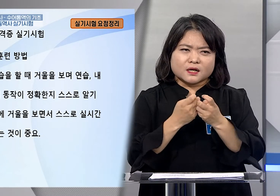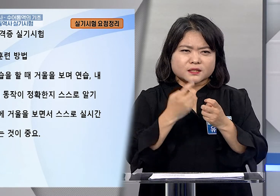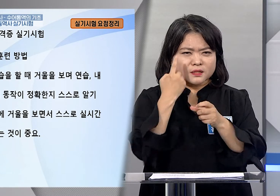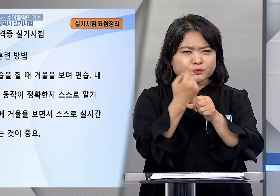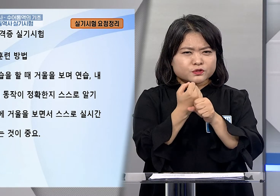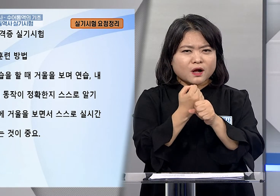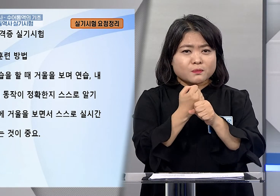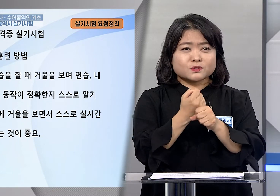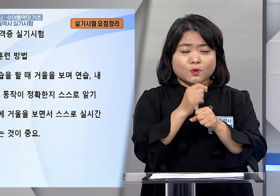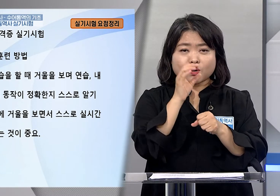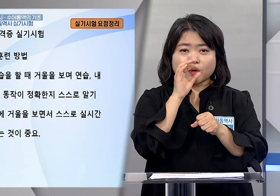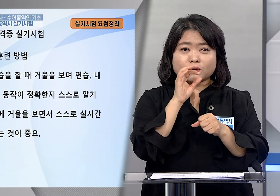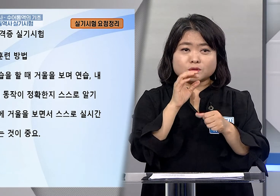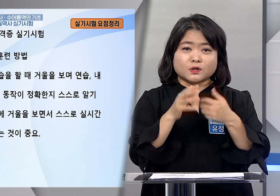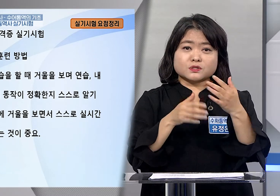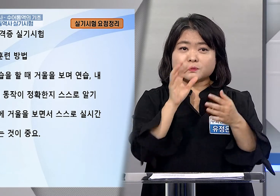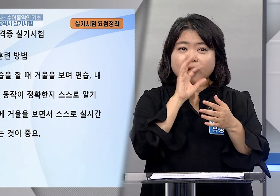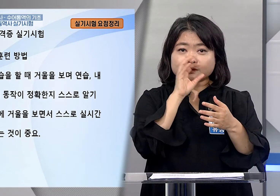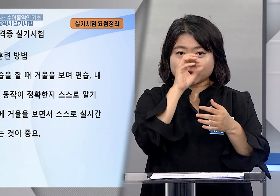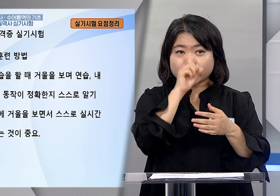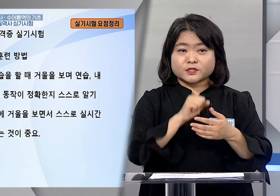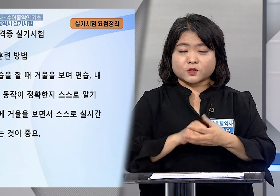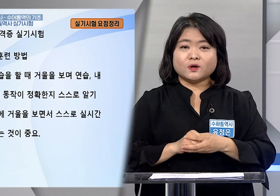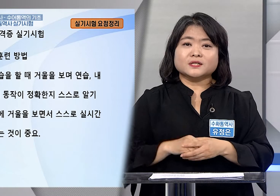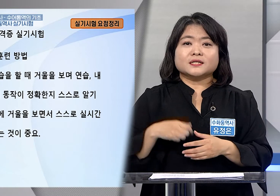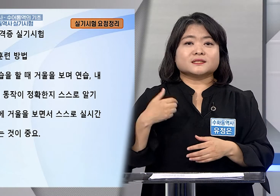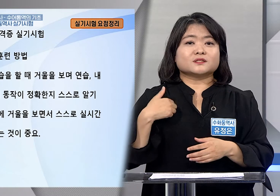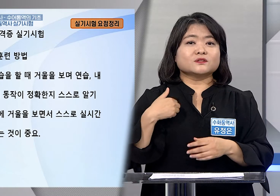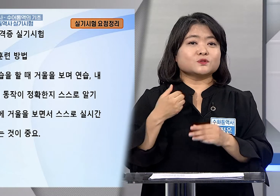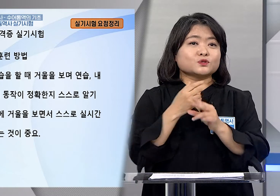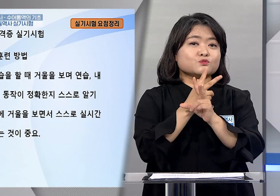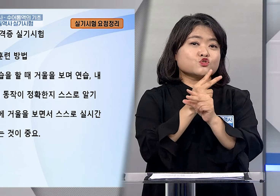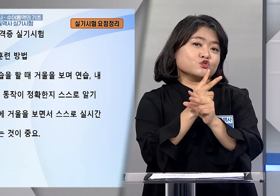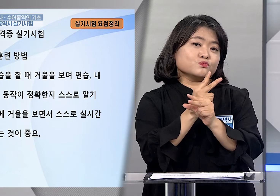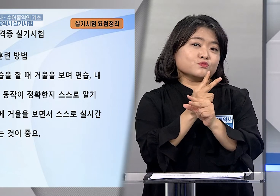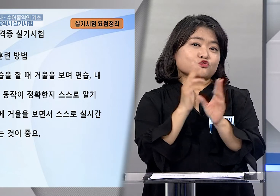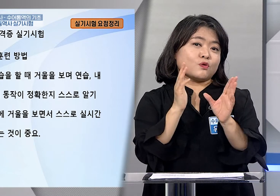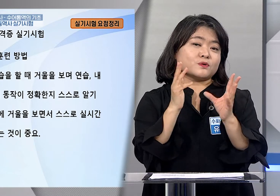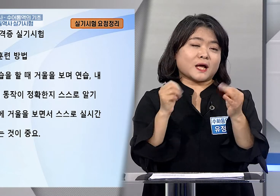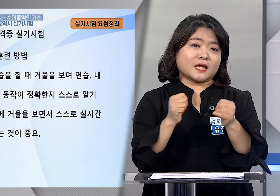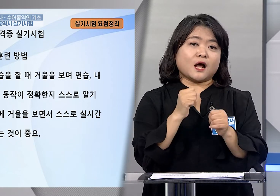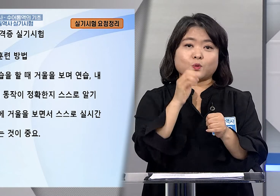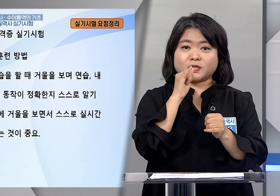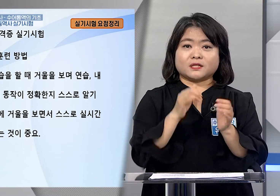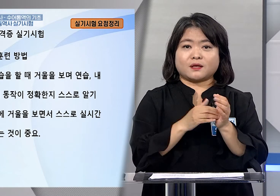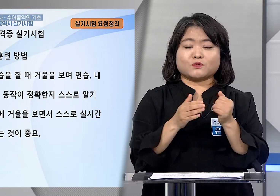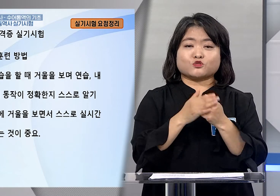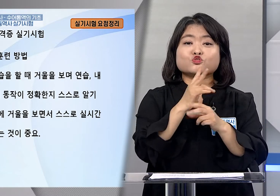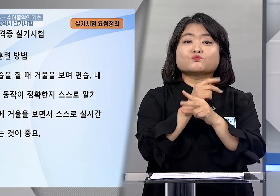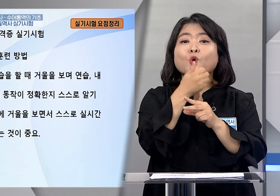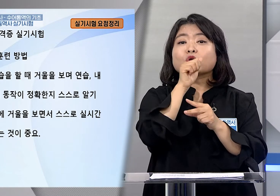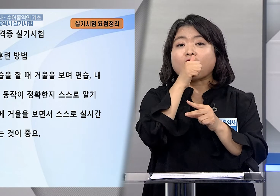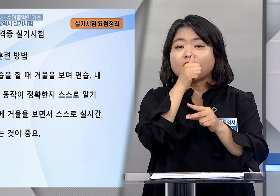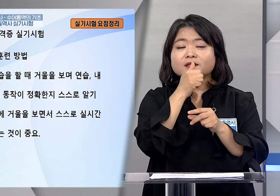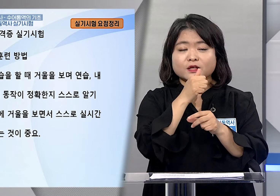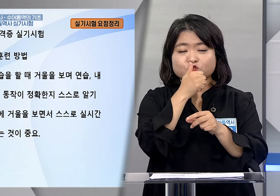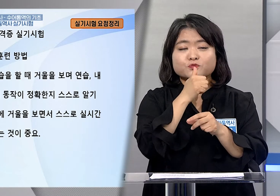이렇게 분석하면서 연습을 하면 좋겠죠. 저는 요즘 줌 수업을 많이 하고 있기 때문에 줌 통역, 줌